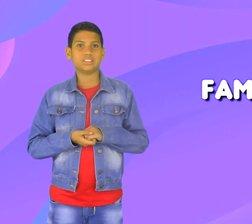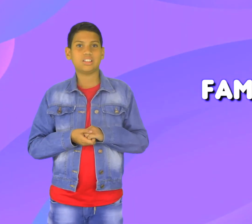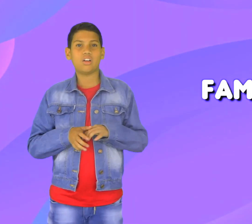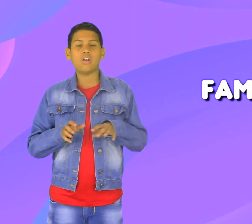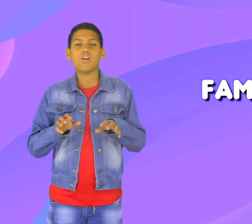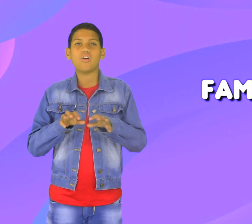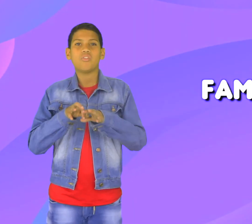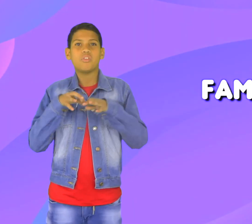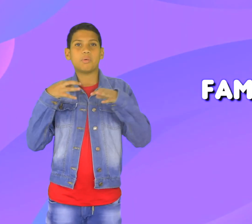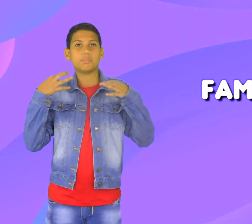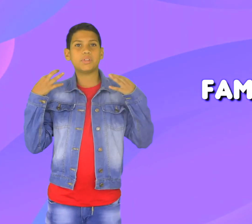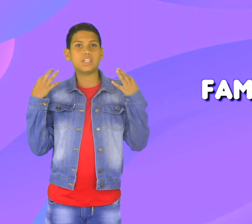Familia.